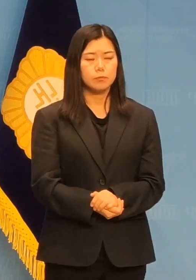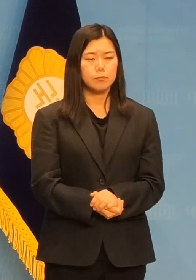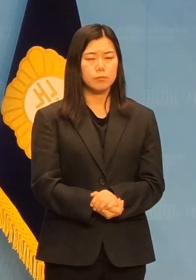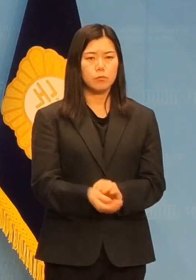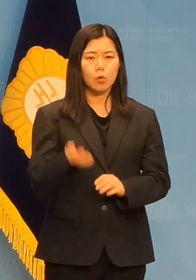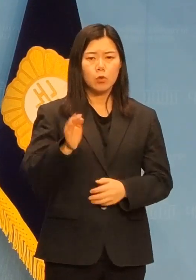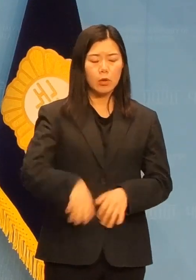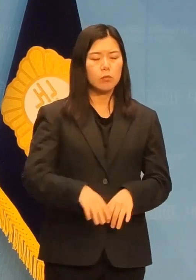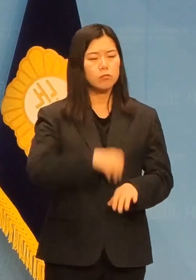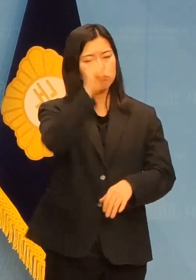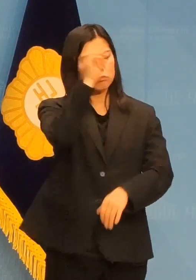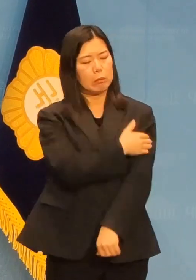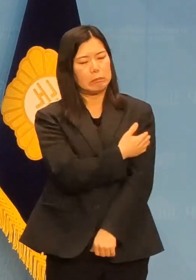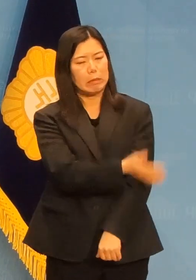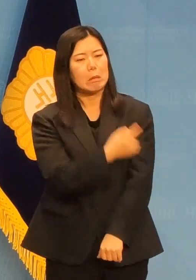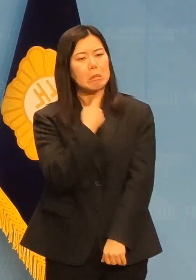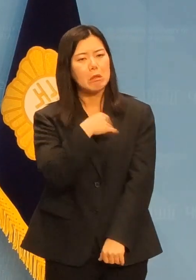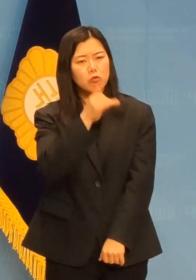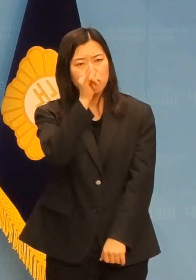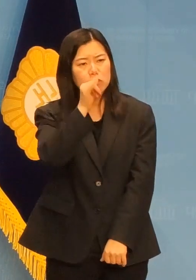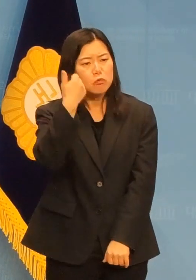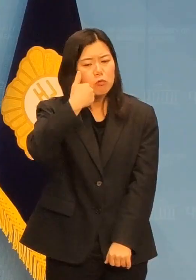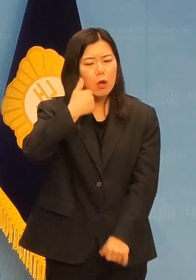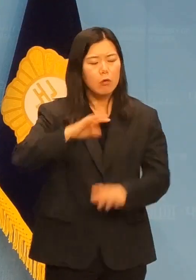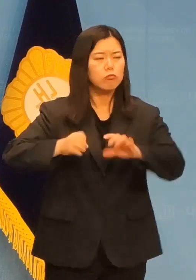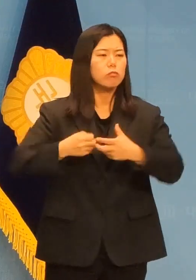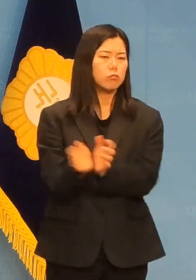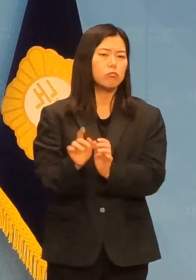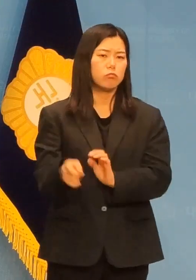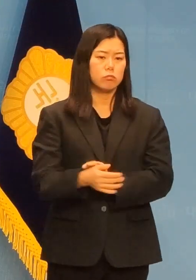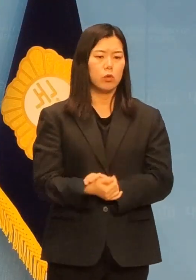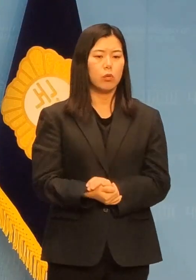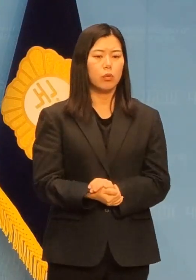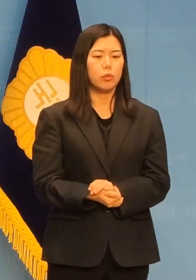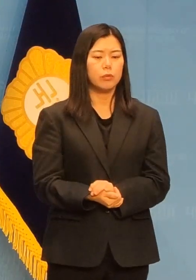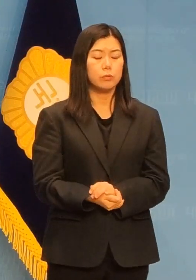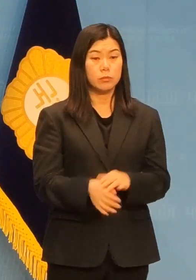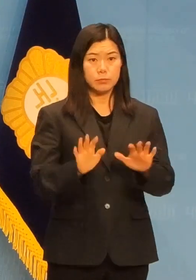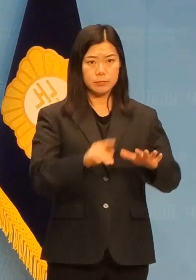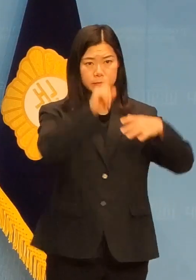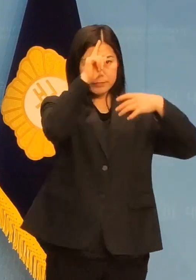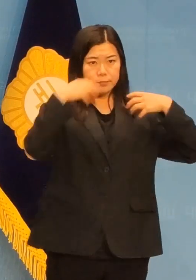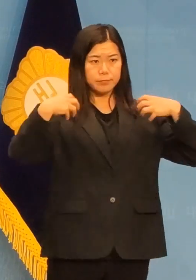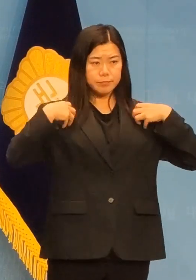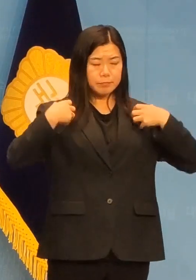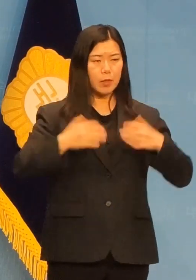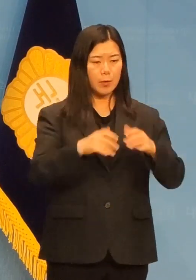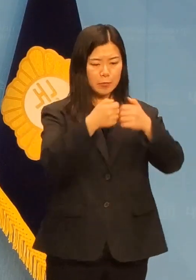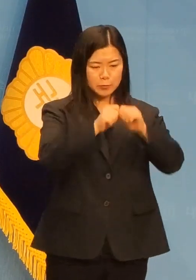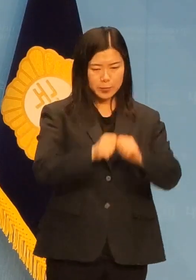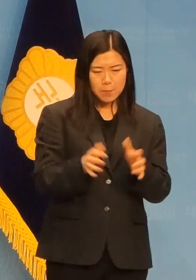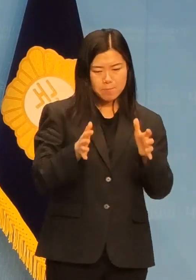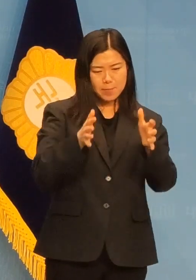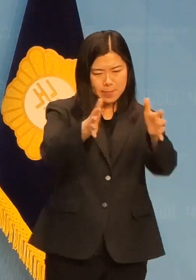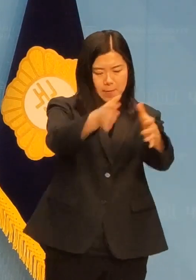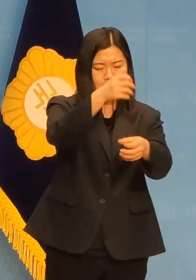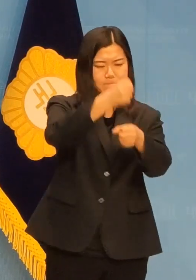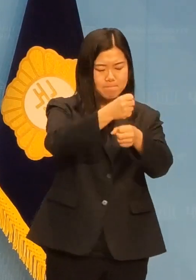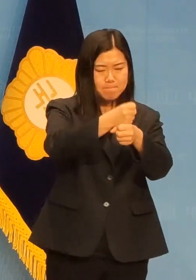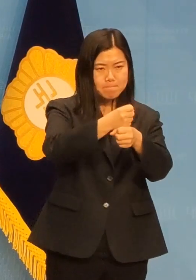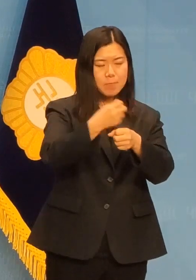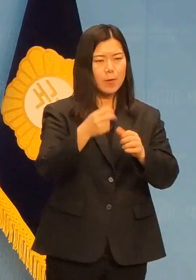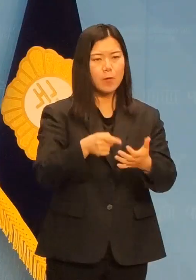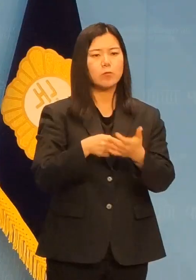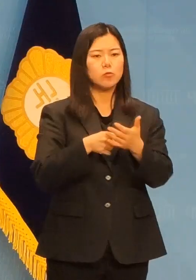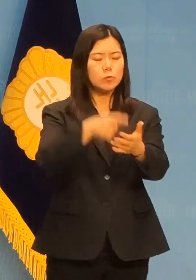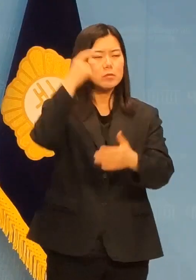정작 팔짱을 끼고 있었던 것은 국민의힘입니다. 이제 정부가 구체적인 로드맵과 신속한